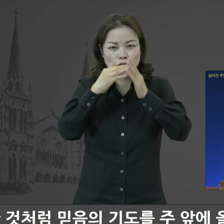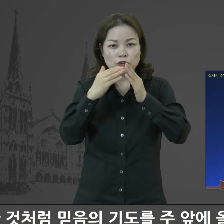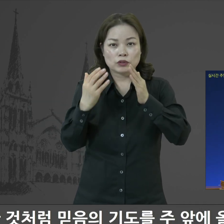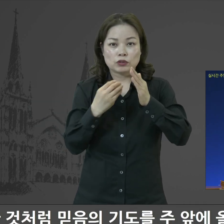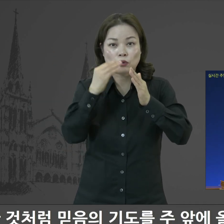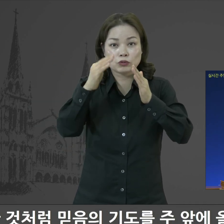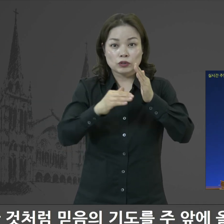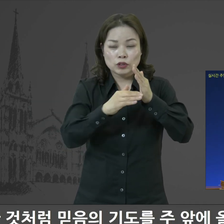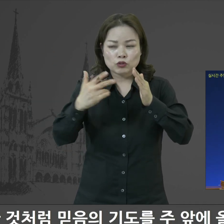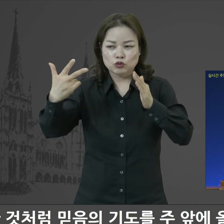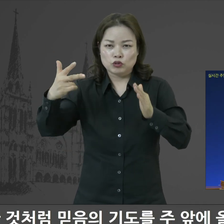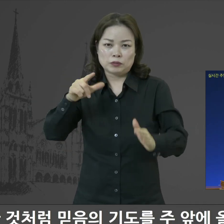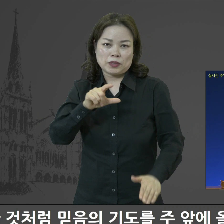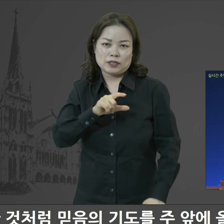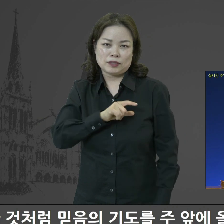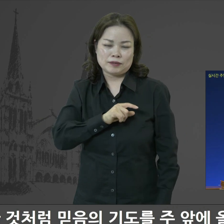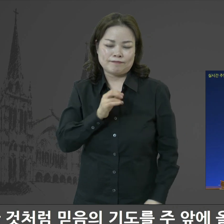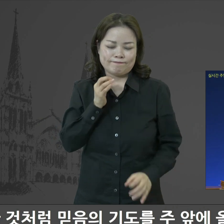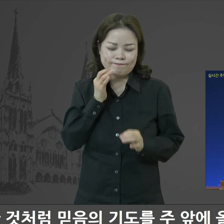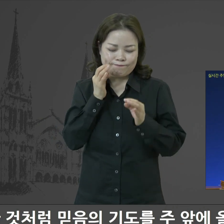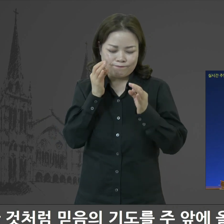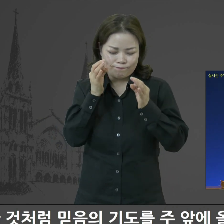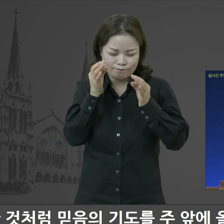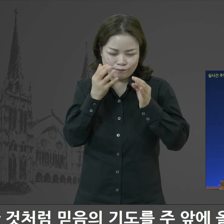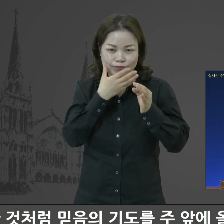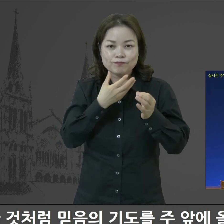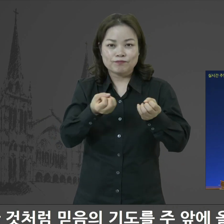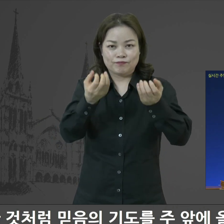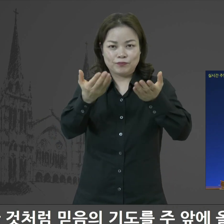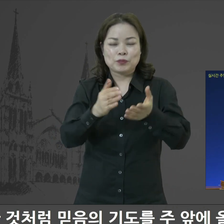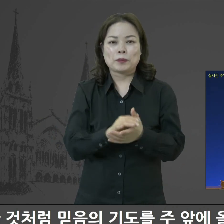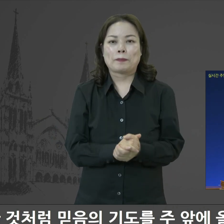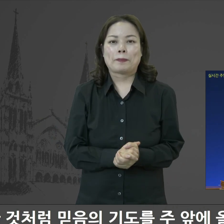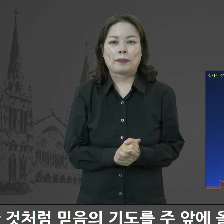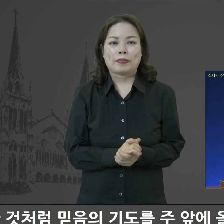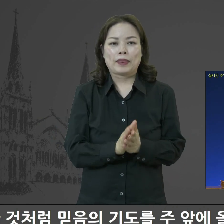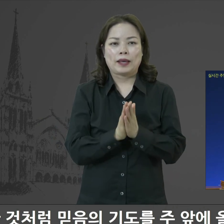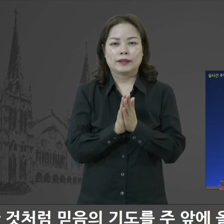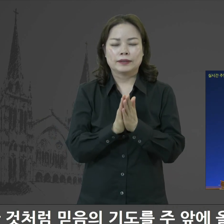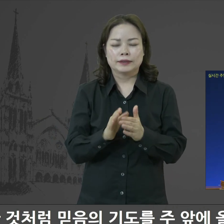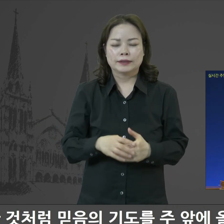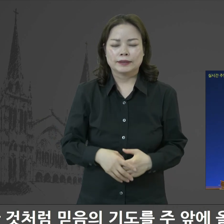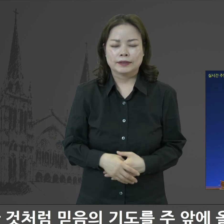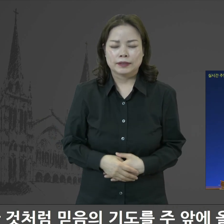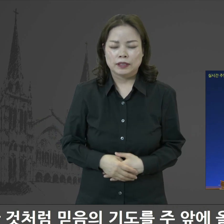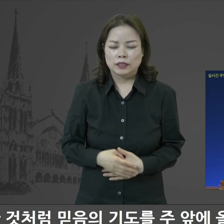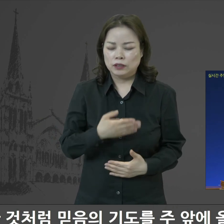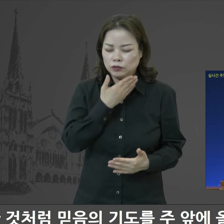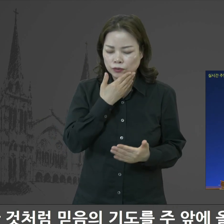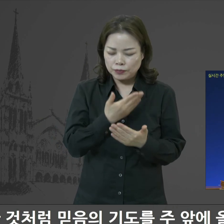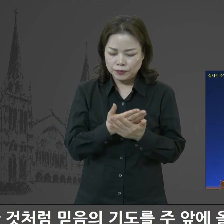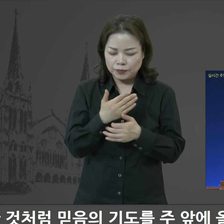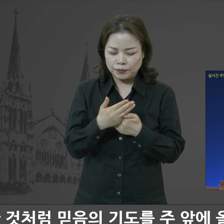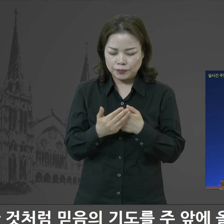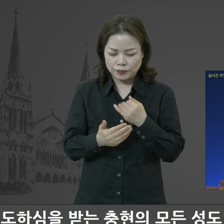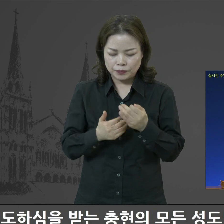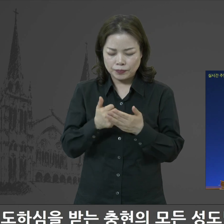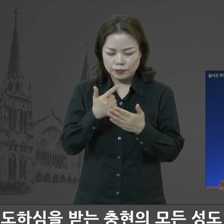될 수 있기를 주님의 이름으로 간절히 소망하며 축복합니다. 기도하겠습니다. 존귀하신 아버지